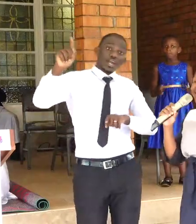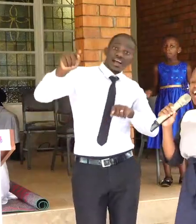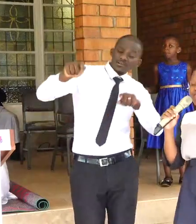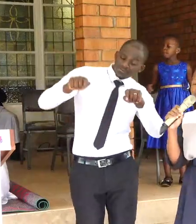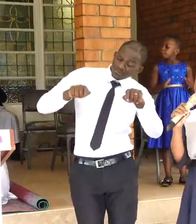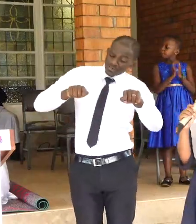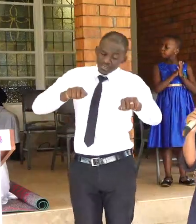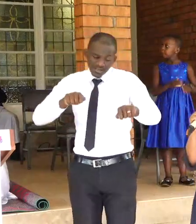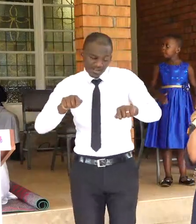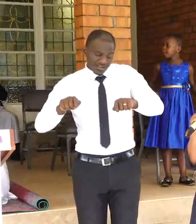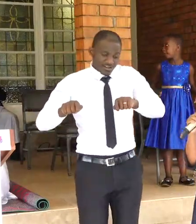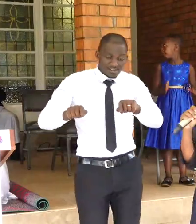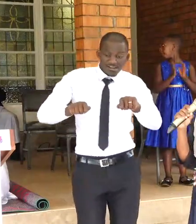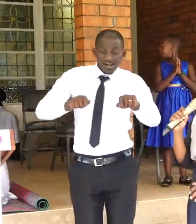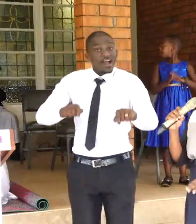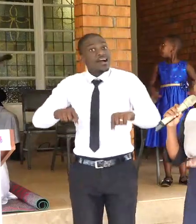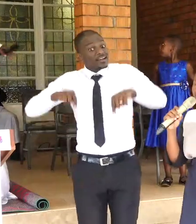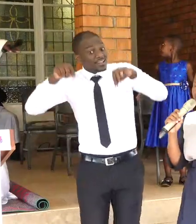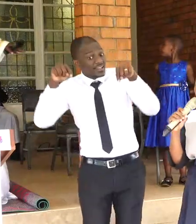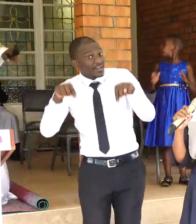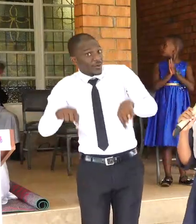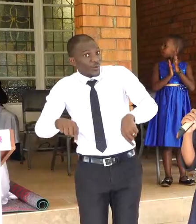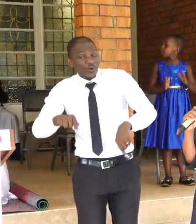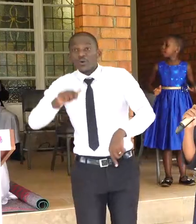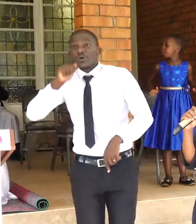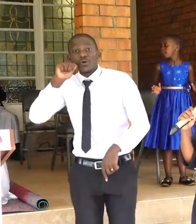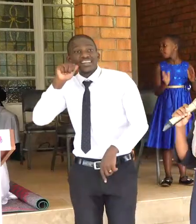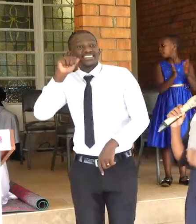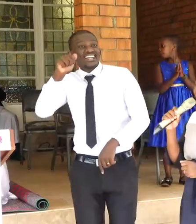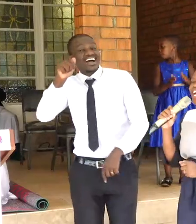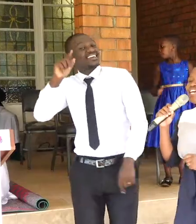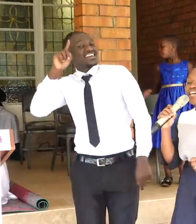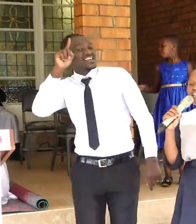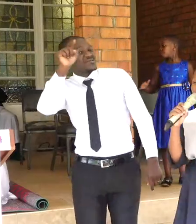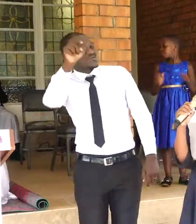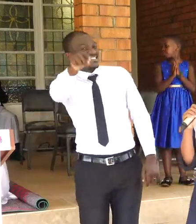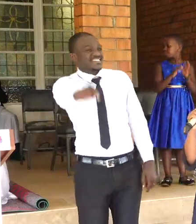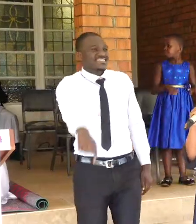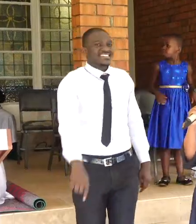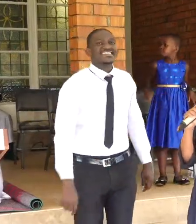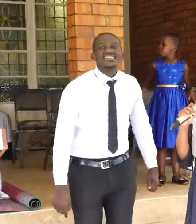Yegwe afuga lero.